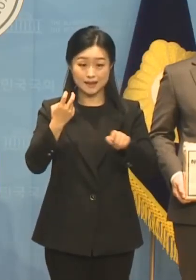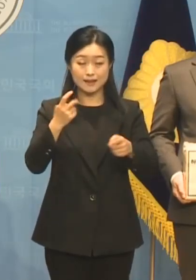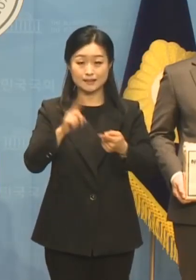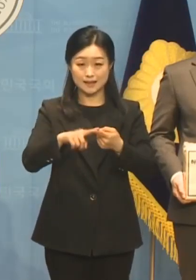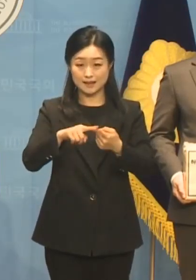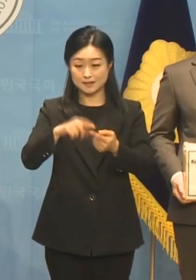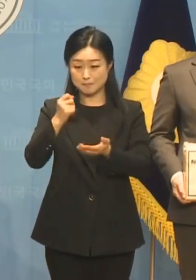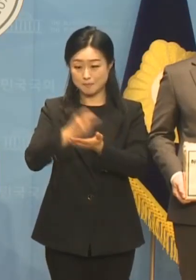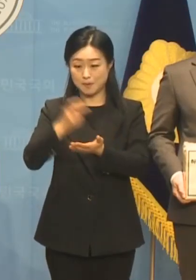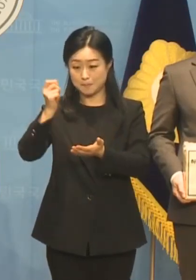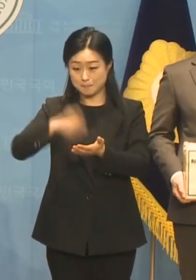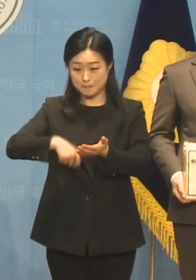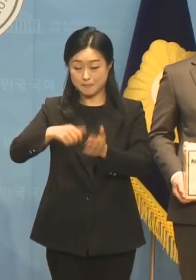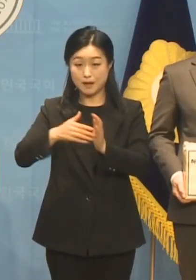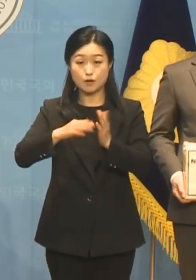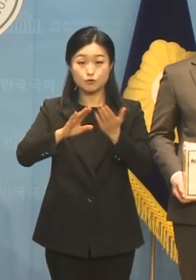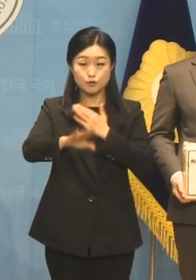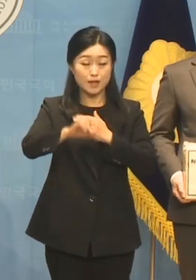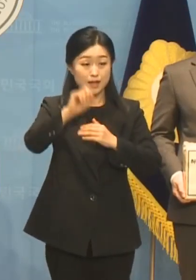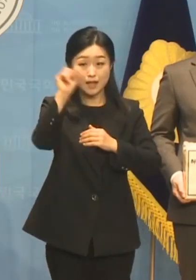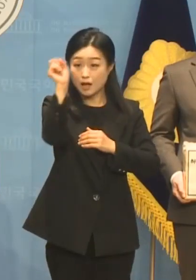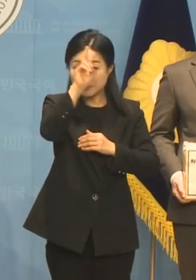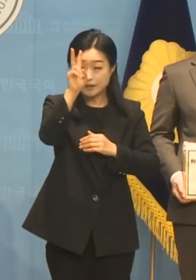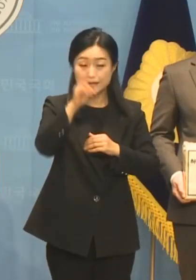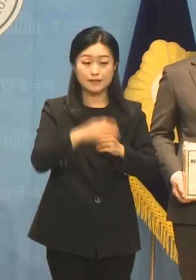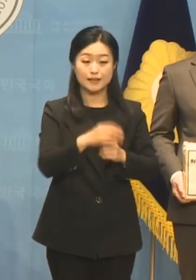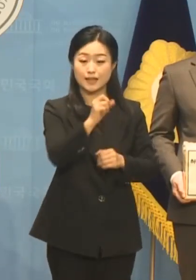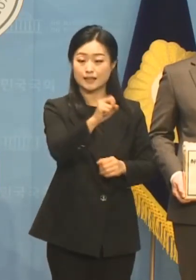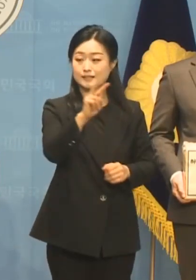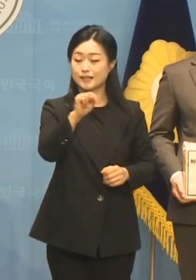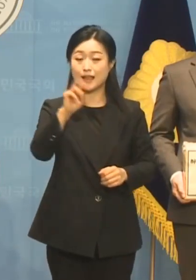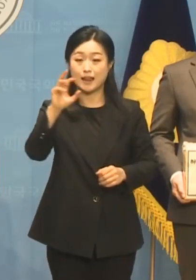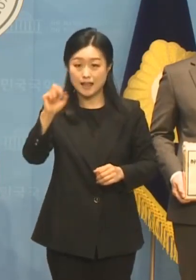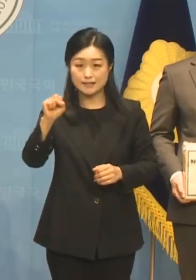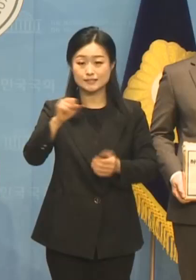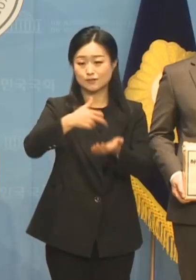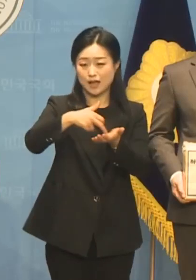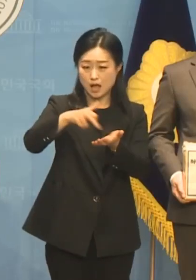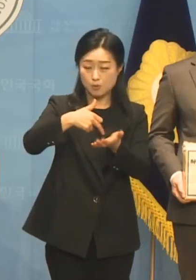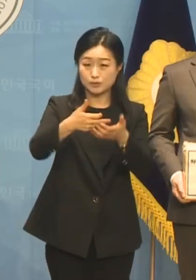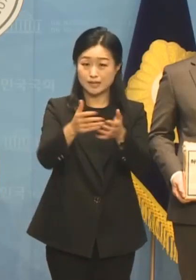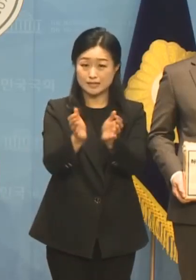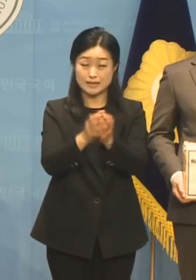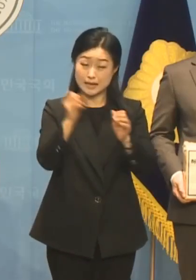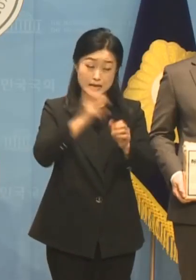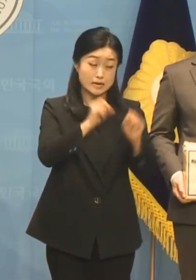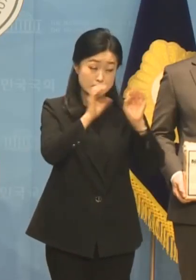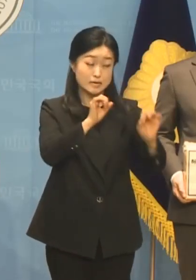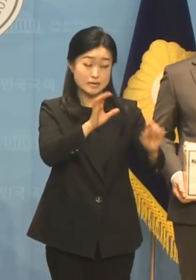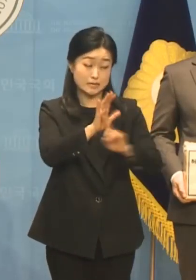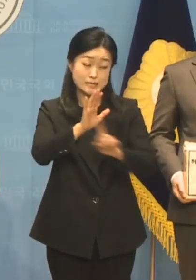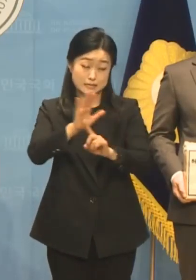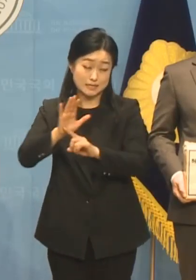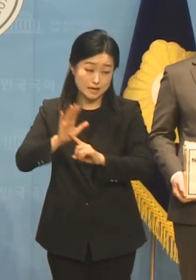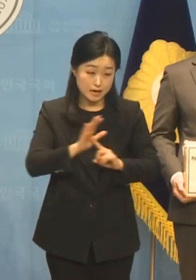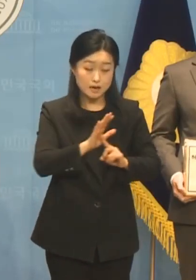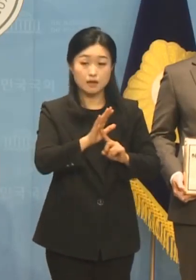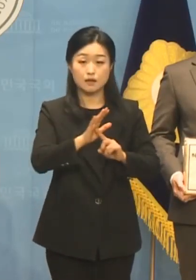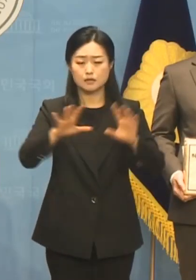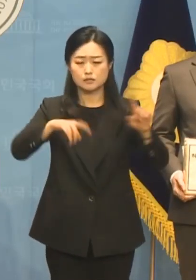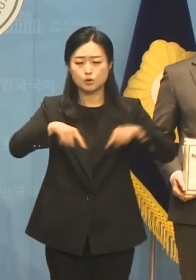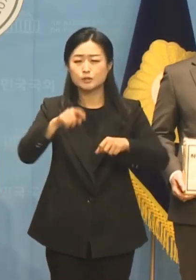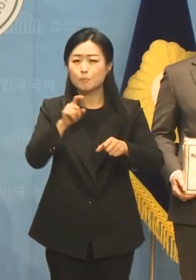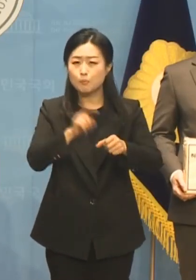허위 정보가 SNS 온라인 커뮤니티, 카카오톡 단체방을 중심으로 재유포되며 정치적